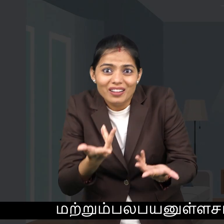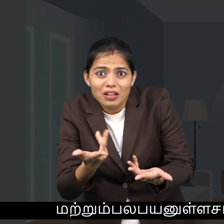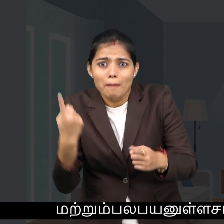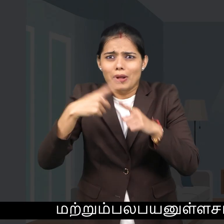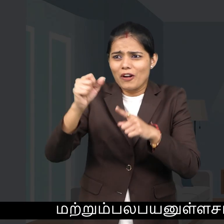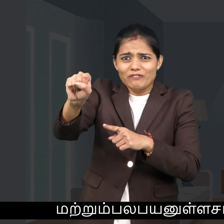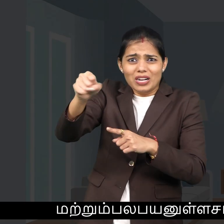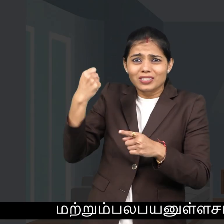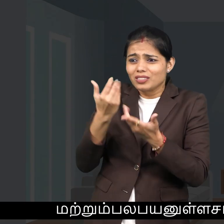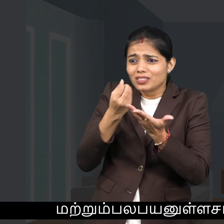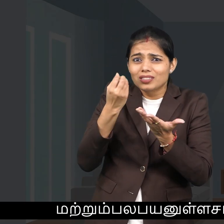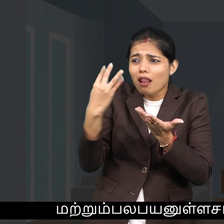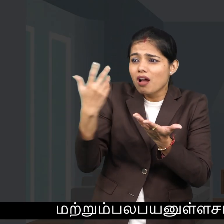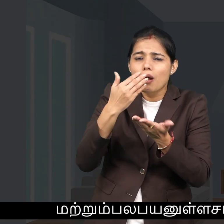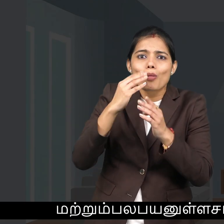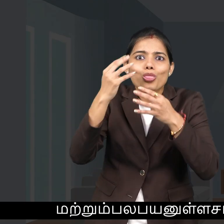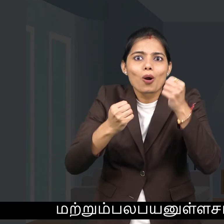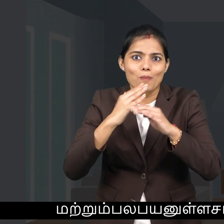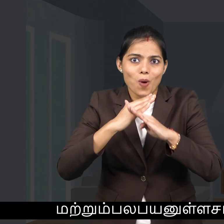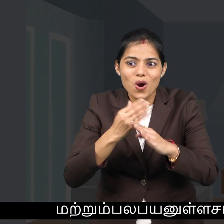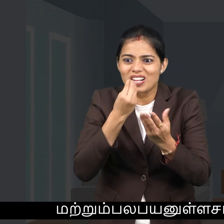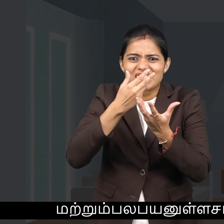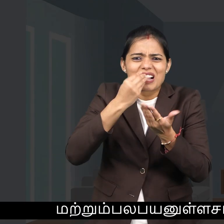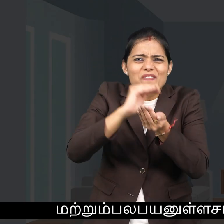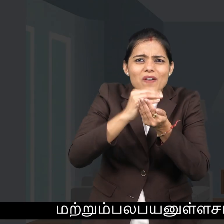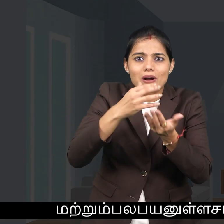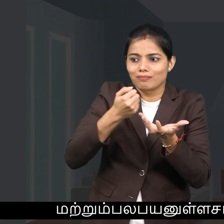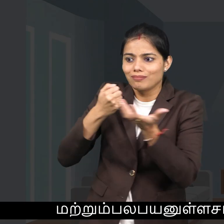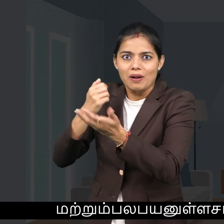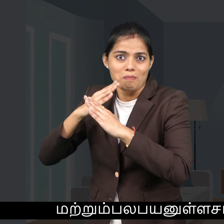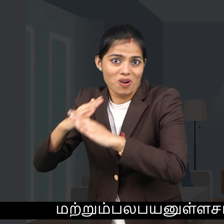பயனுள்ள சாதனைகளை பயன்படுத்த உதவுகிறது.